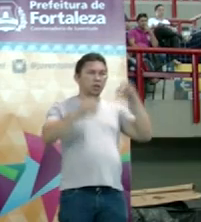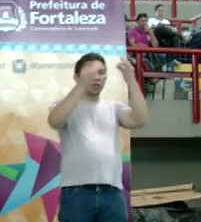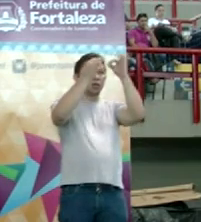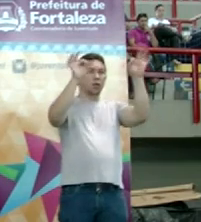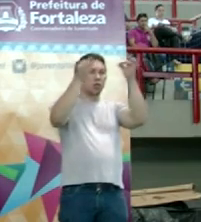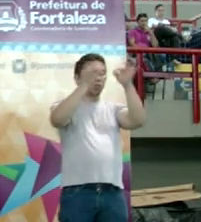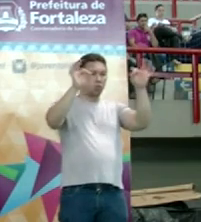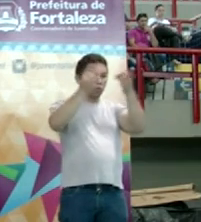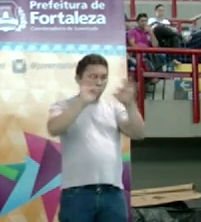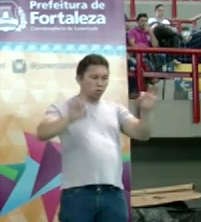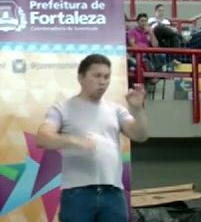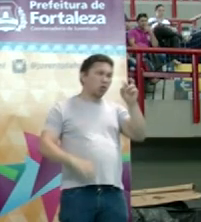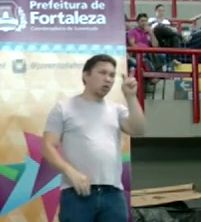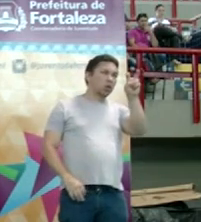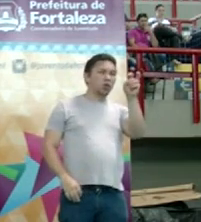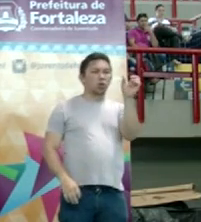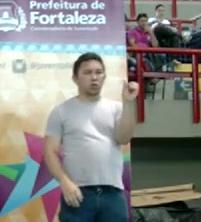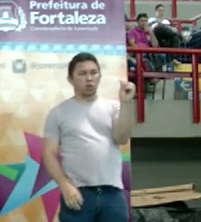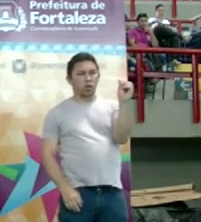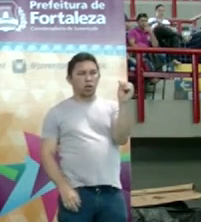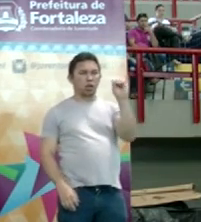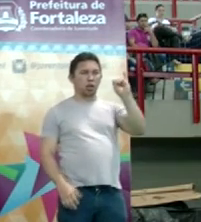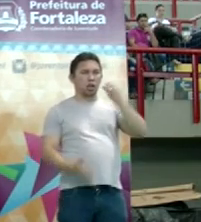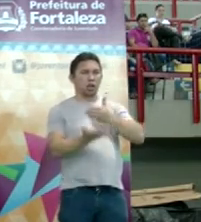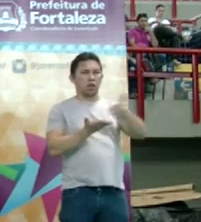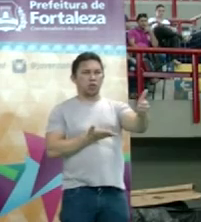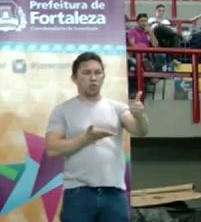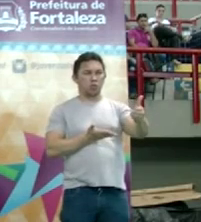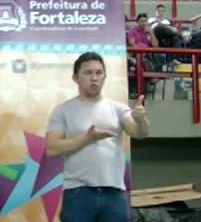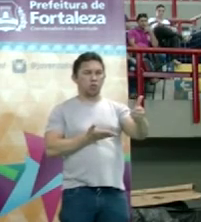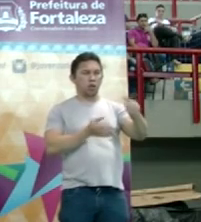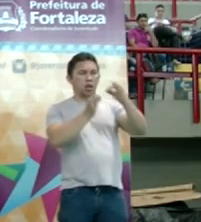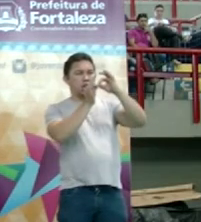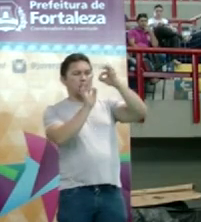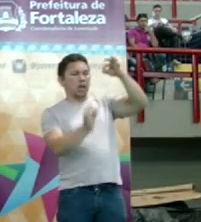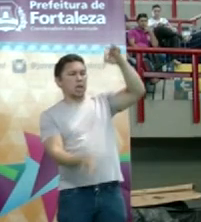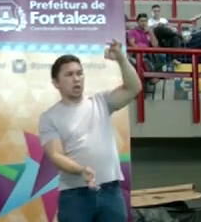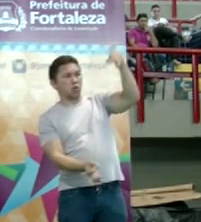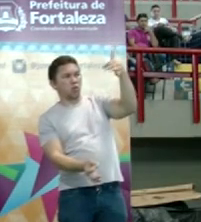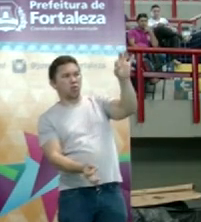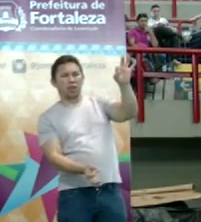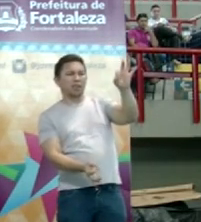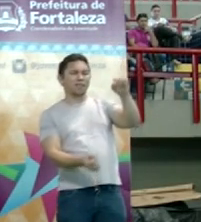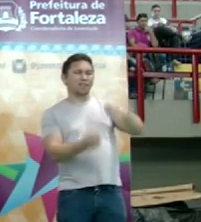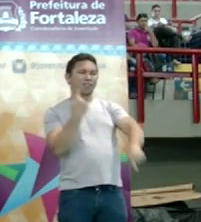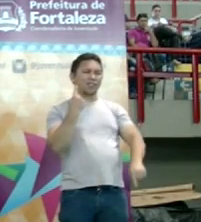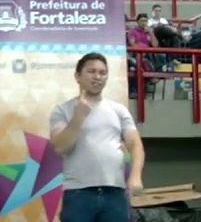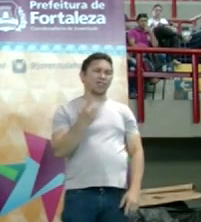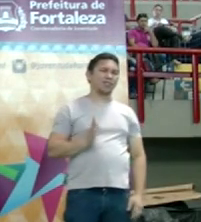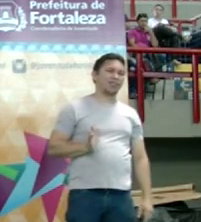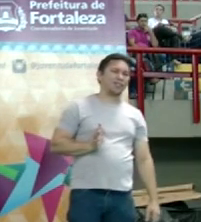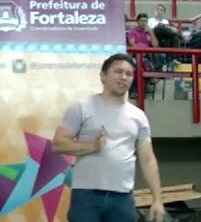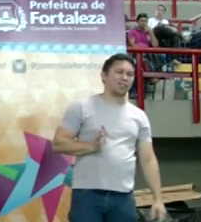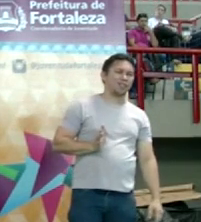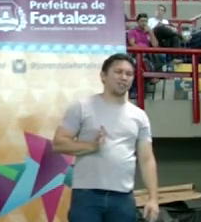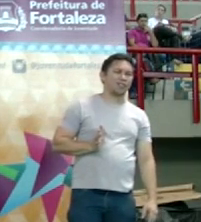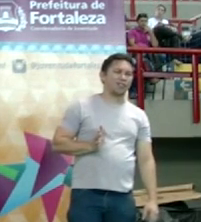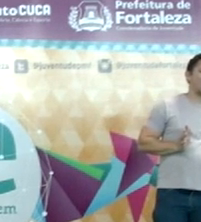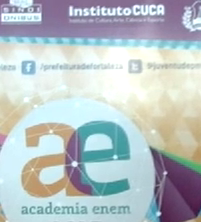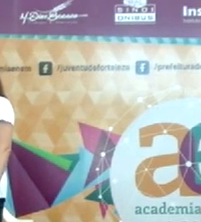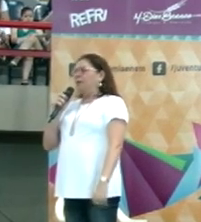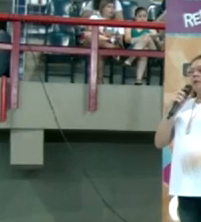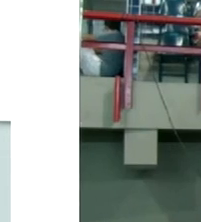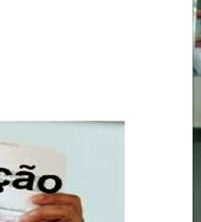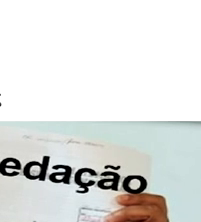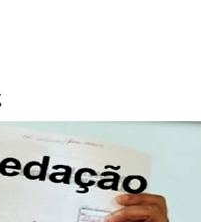linhas. 5 ou 6 linhas. Não façam introdução com 10 linhas, porque você já está discutindo